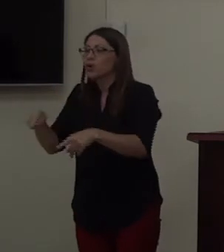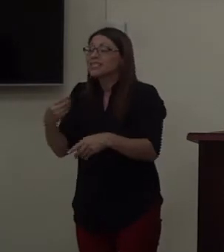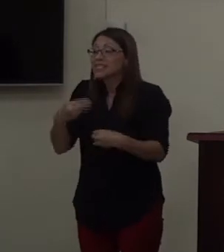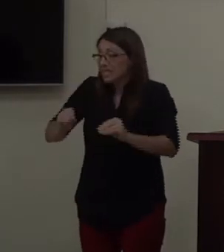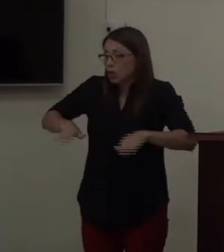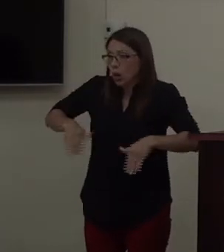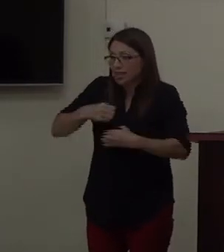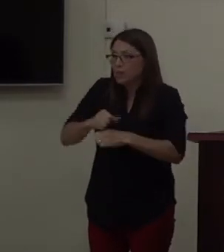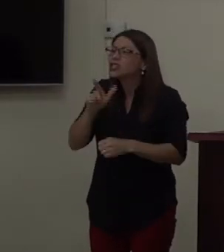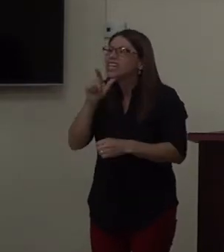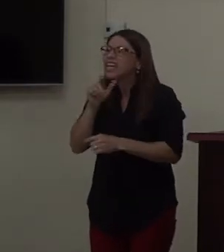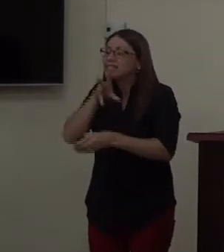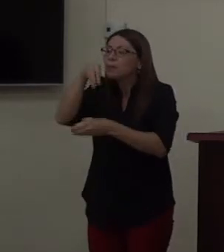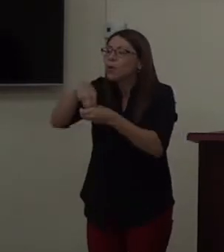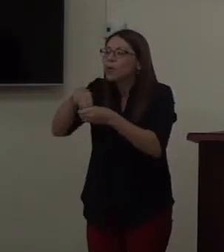palabra toman en cuenta.